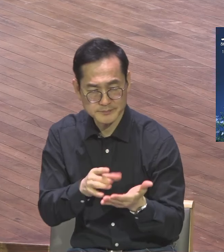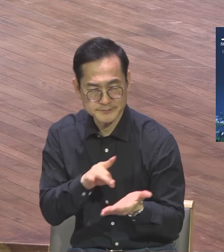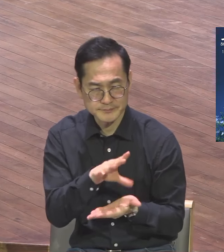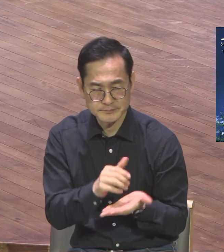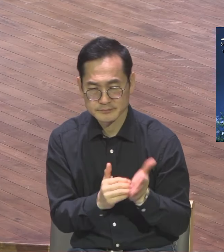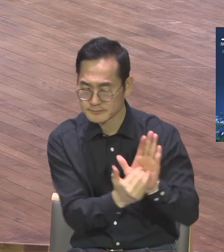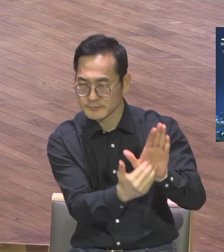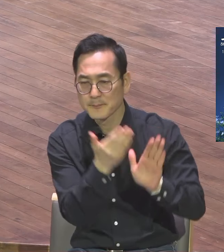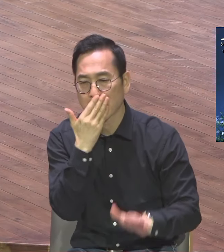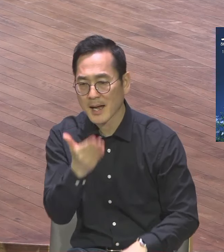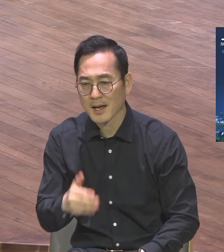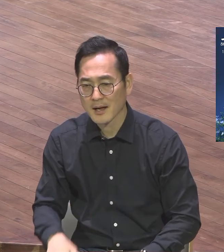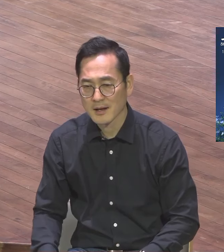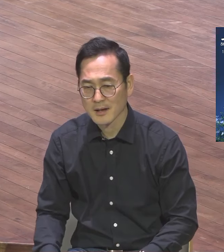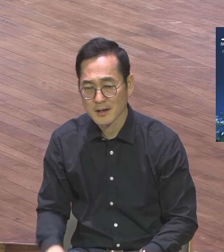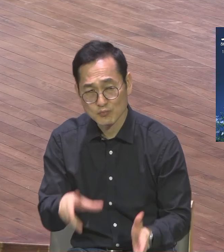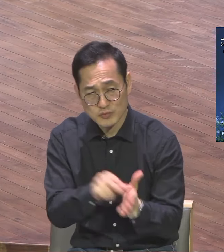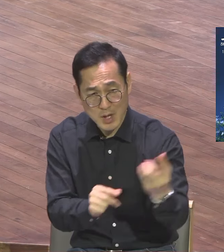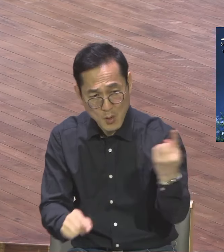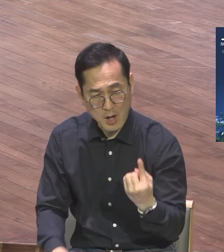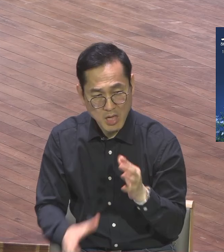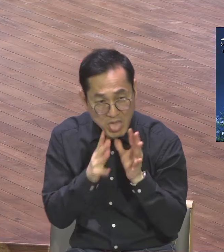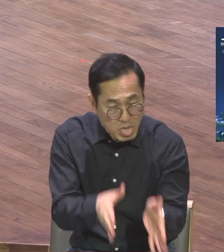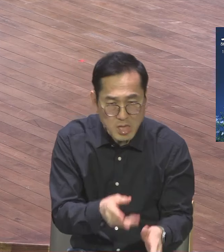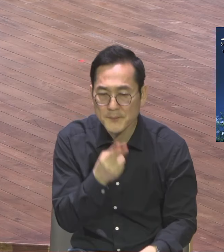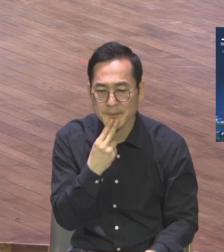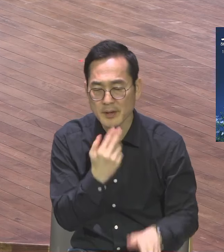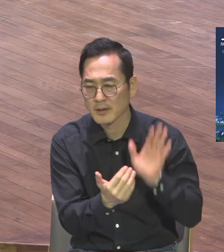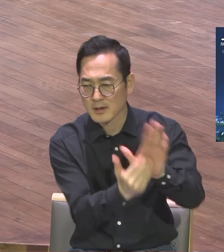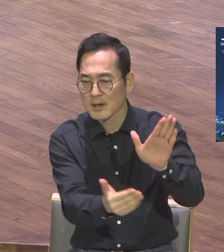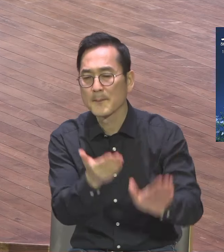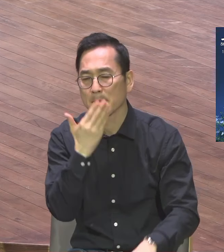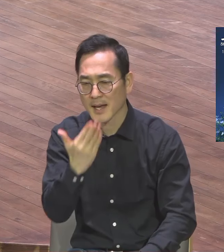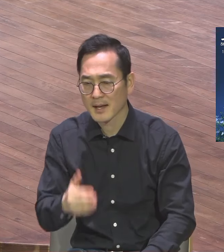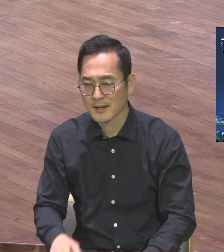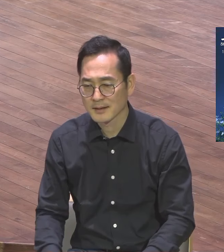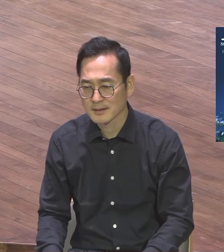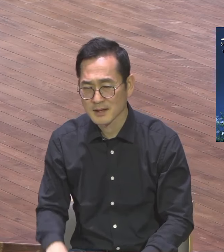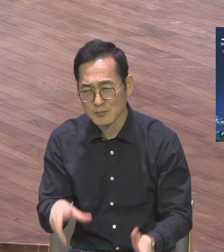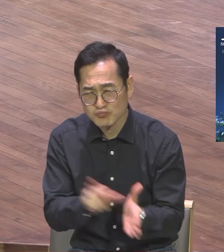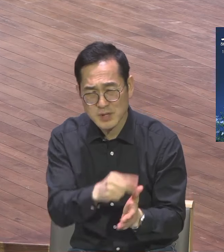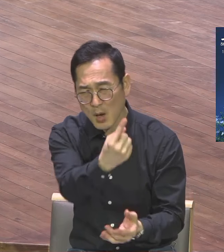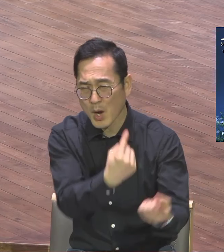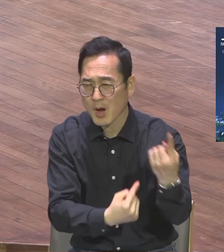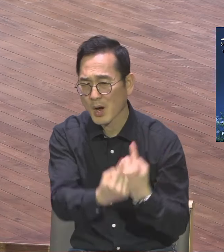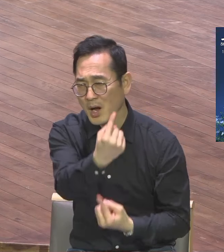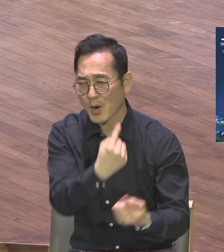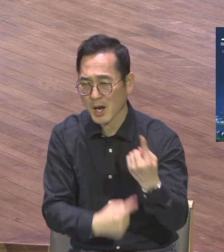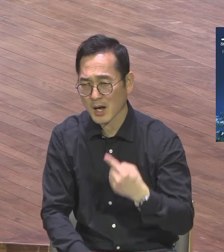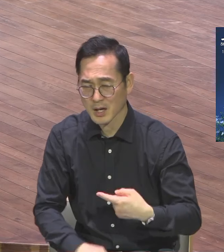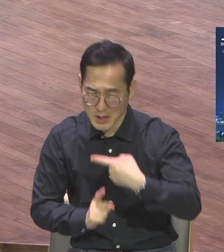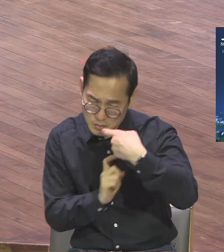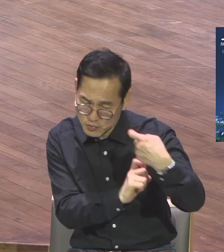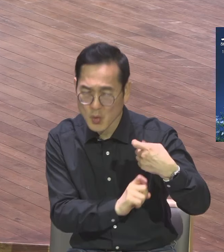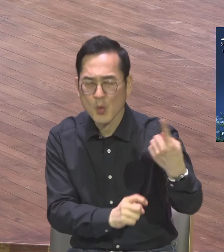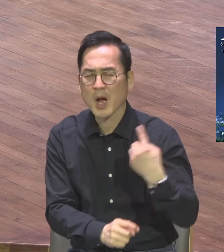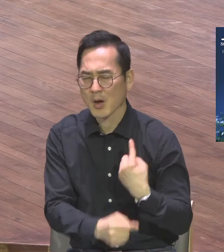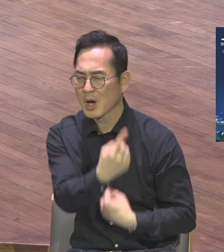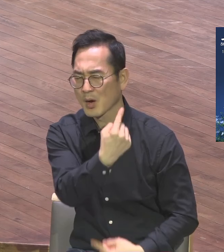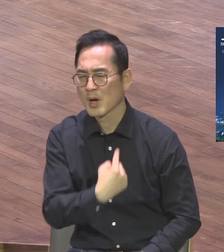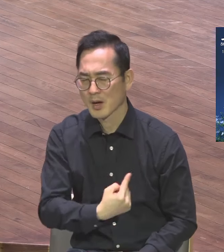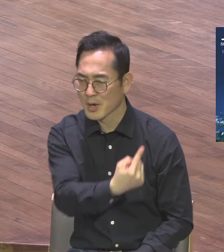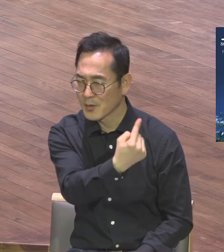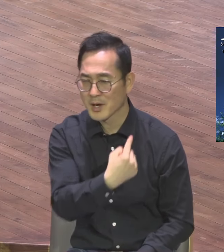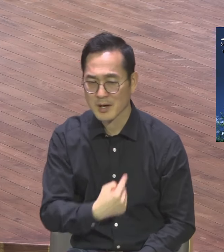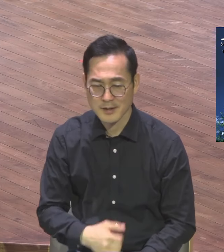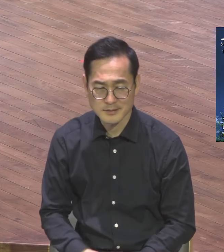때 사건 해석하는 능력. 이게 다거든요. 이게. 문제, 사건 오잖아요. 고린도전서 16장 17절로 18절에